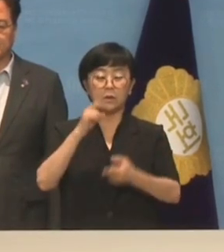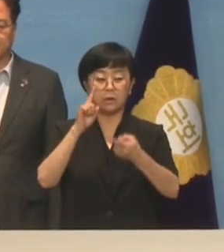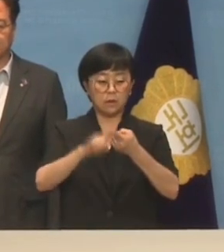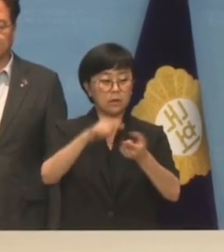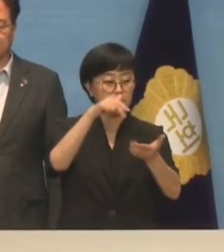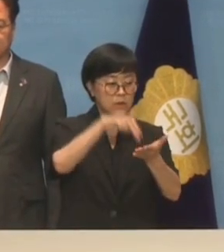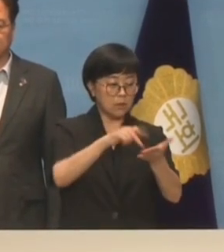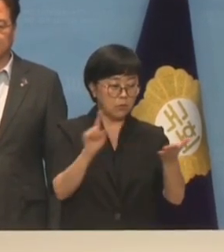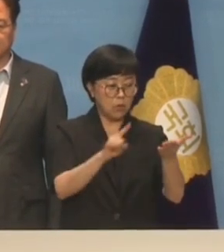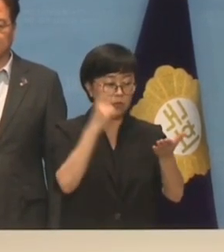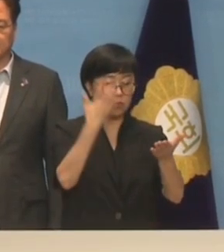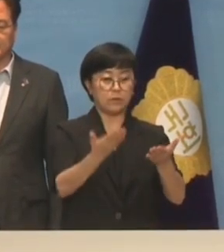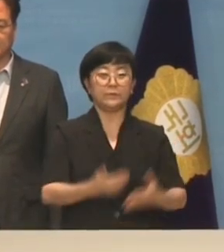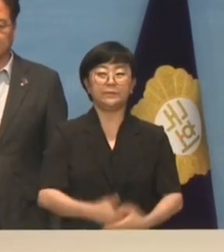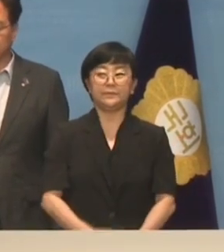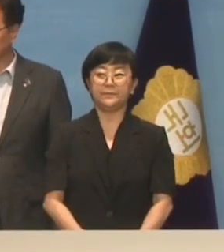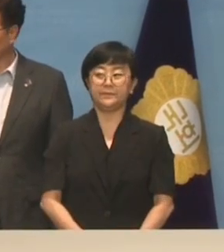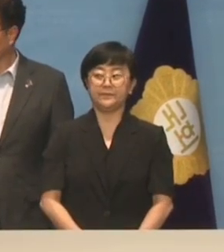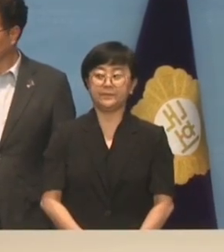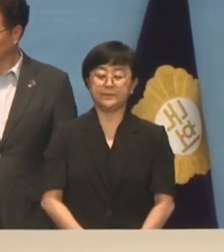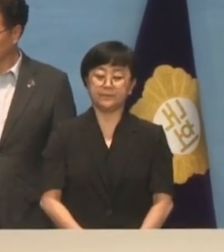대한 입장은 무엇입니까?